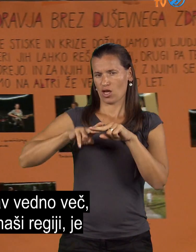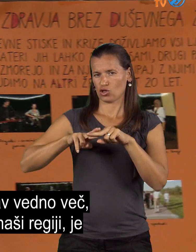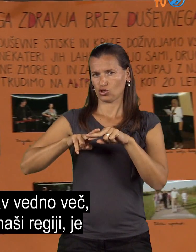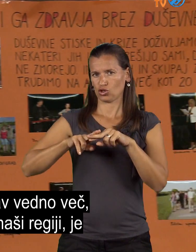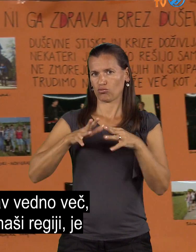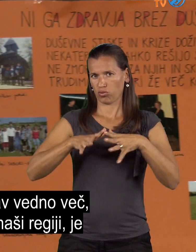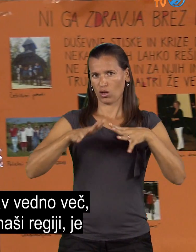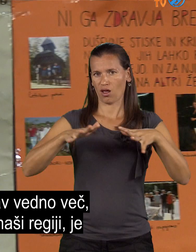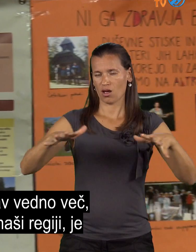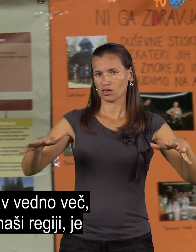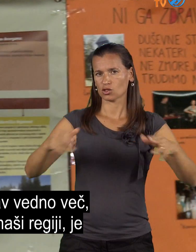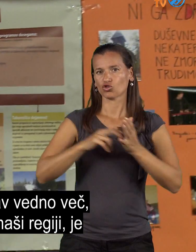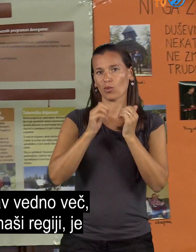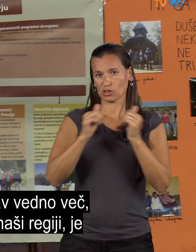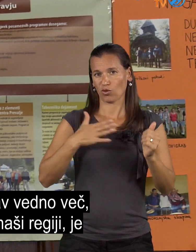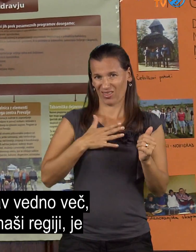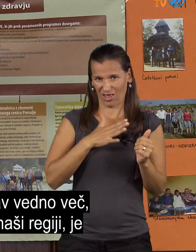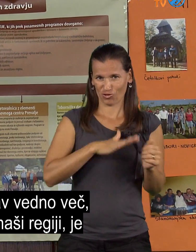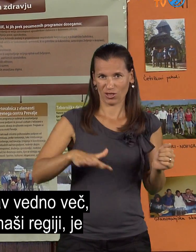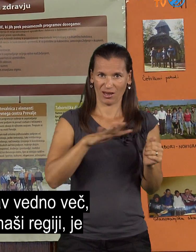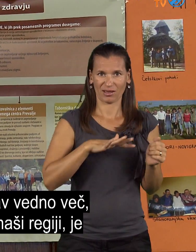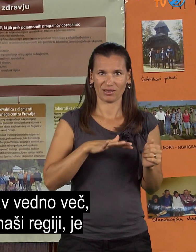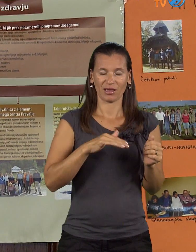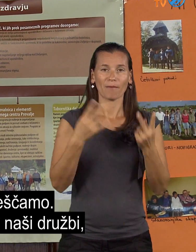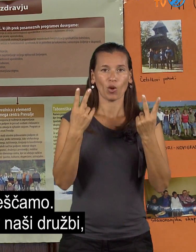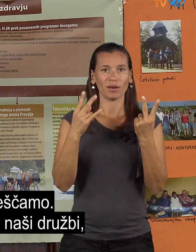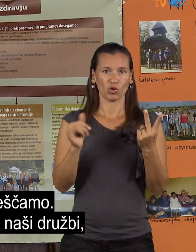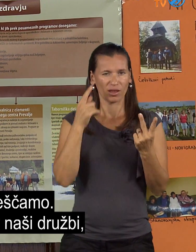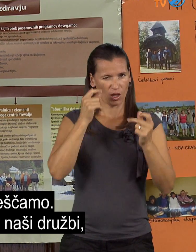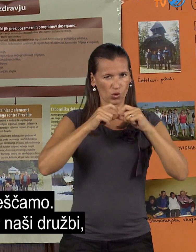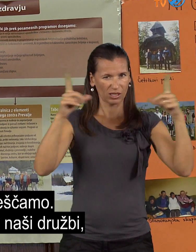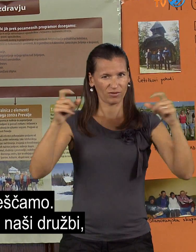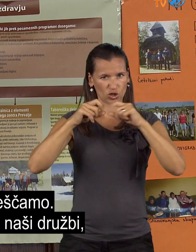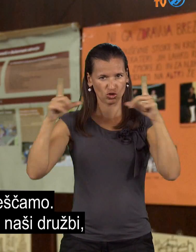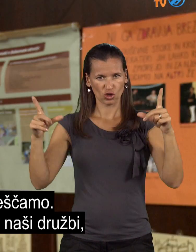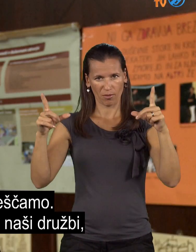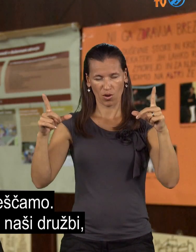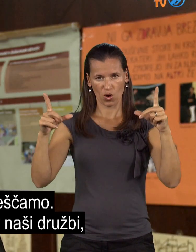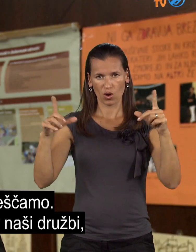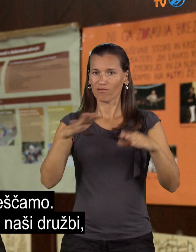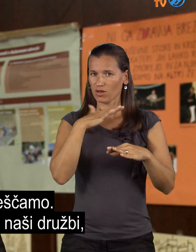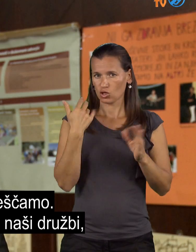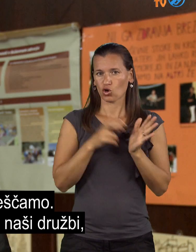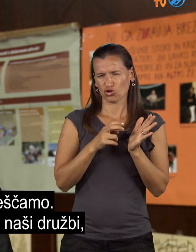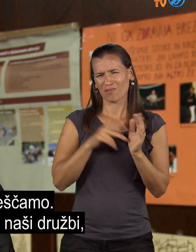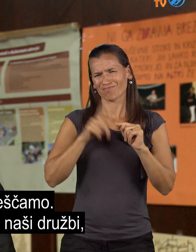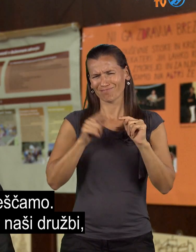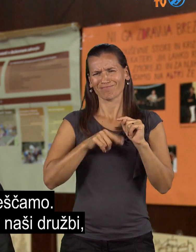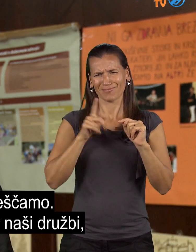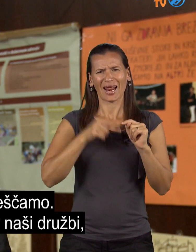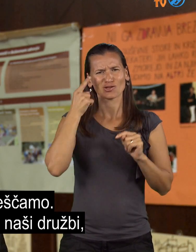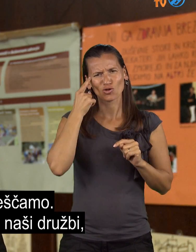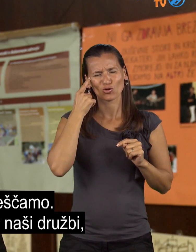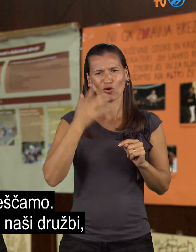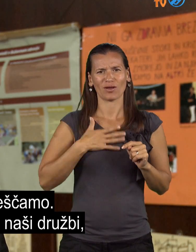vedno več, da je porast, predvsem v naši regiji, je pomembno, da ozaveščamo. Veliko je še